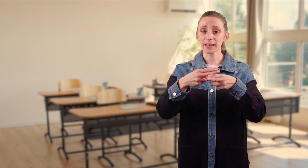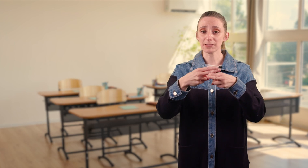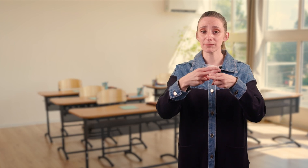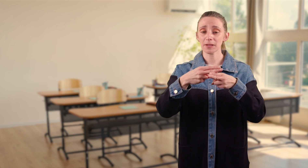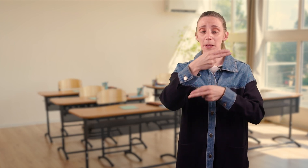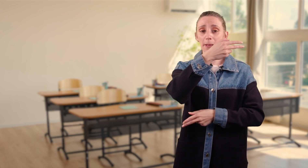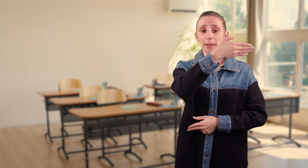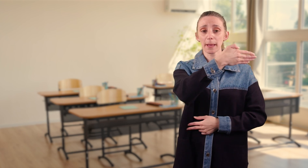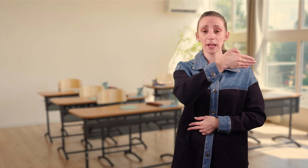s'appelle